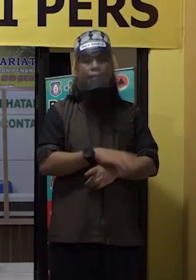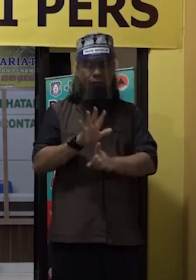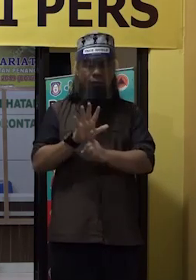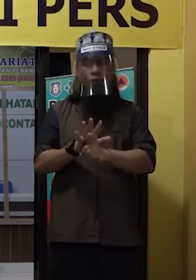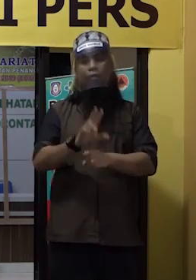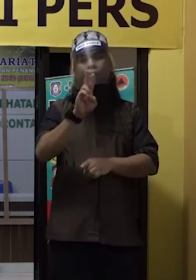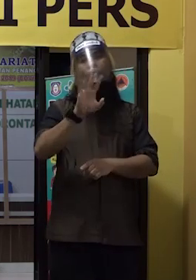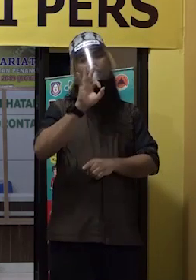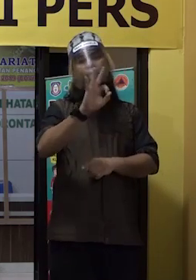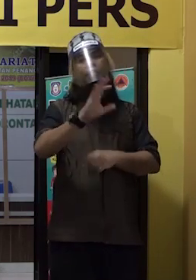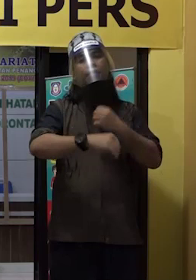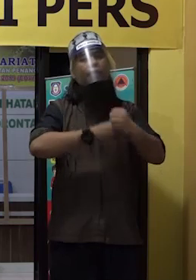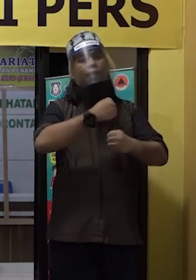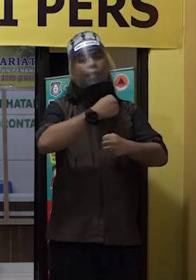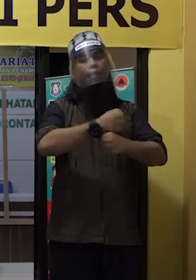hari.